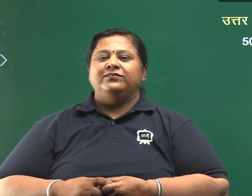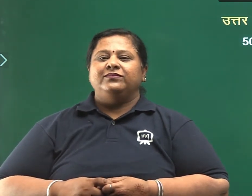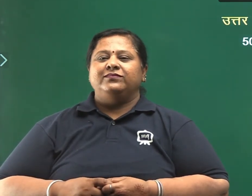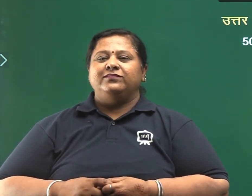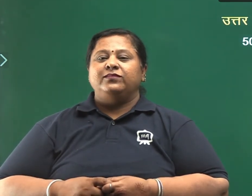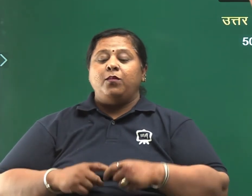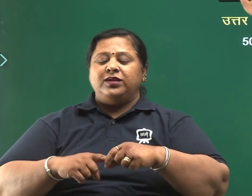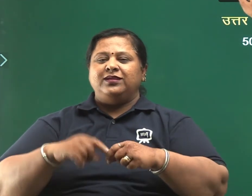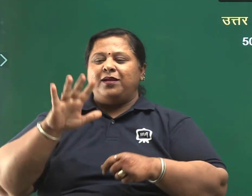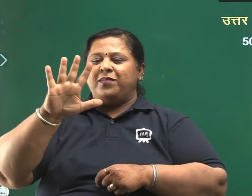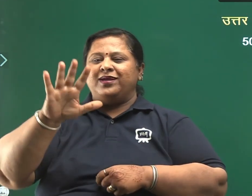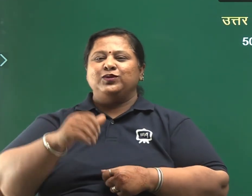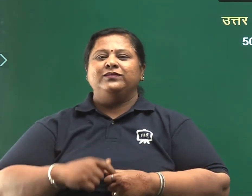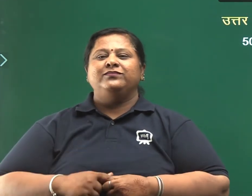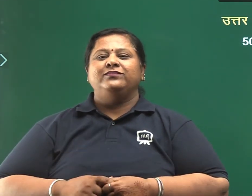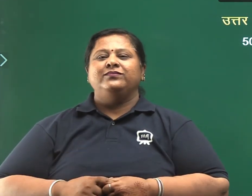प्रश्न संख्या 5।